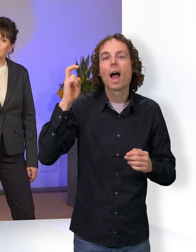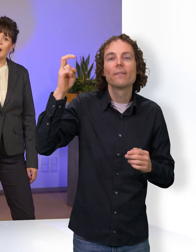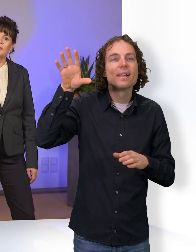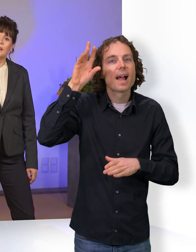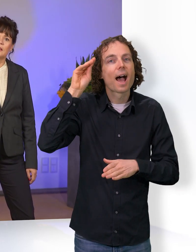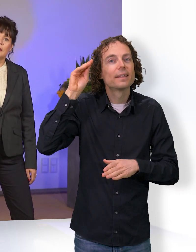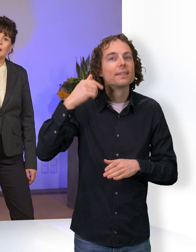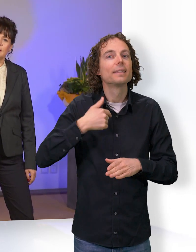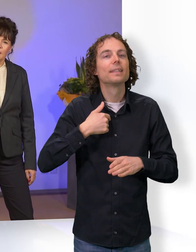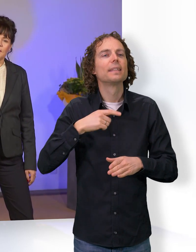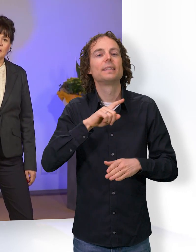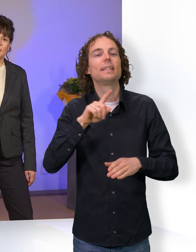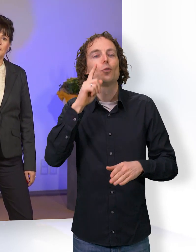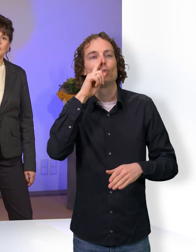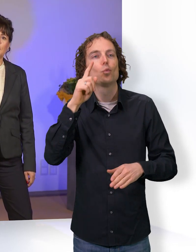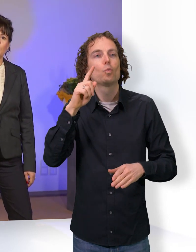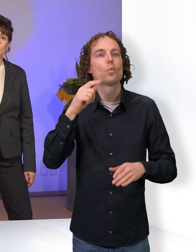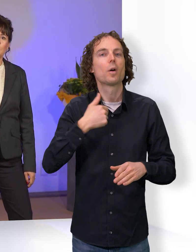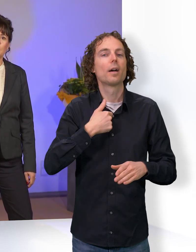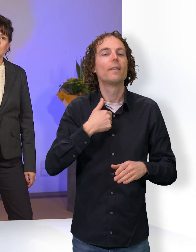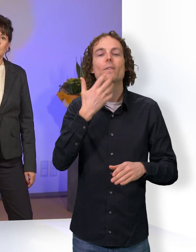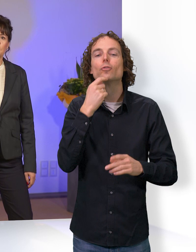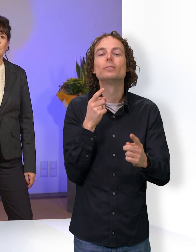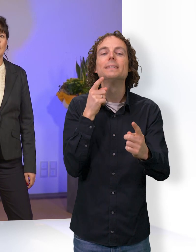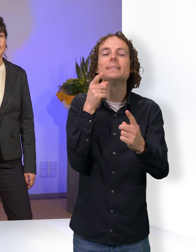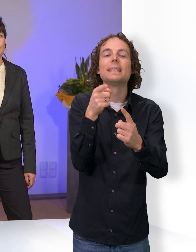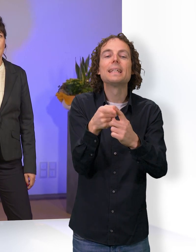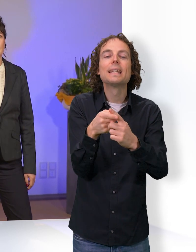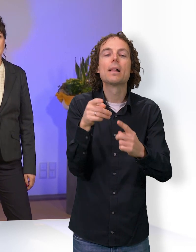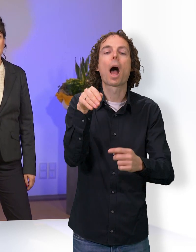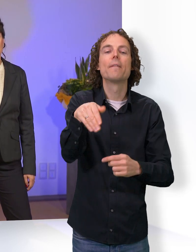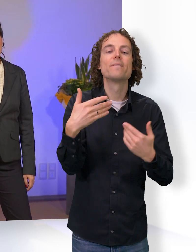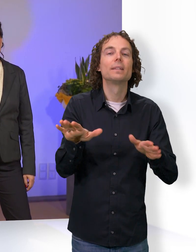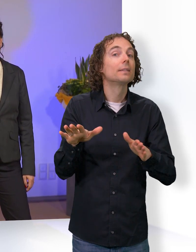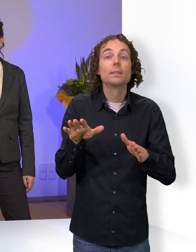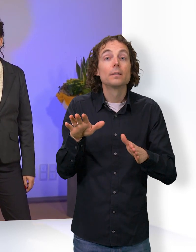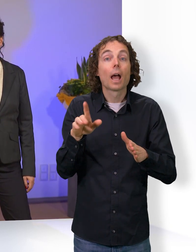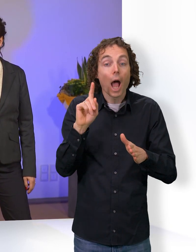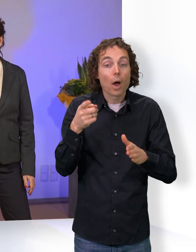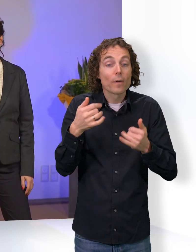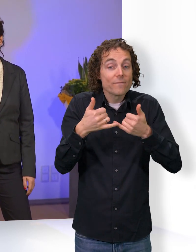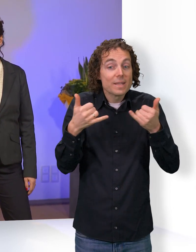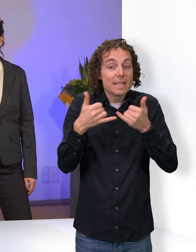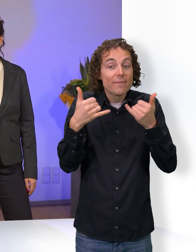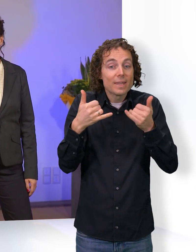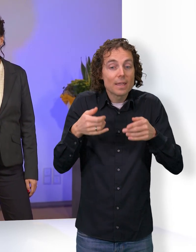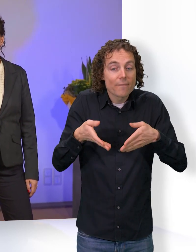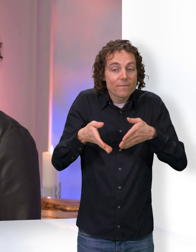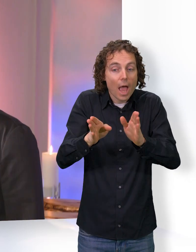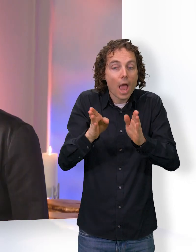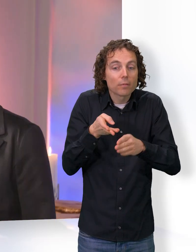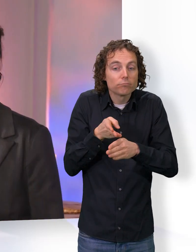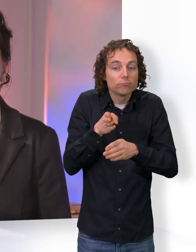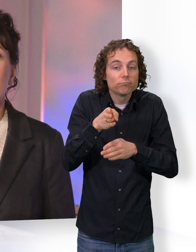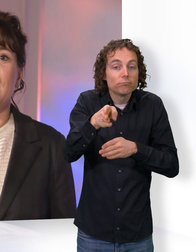nicht nur die Tatsache, dass ich ans Ziel komme, sondern auch die Frage, wie ich ans Ziel komme.